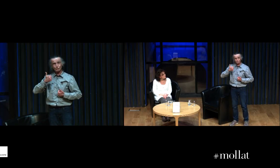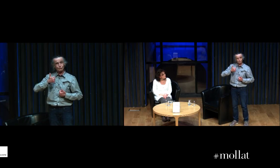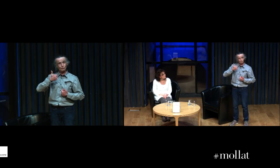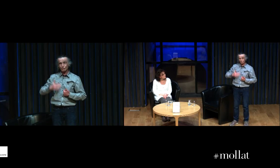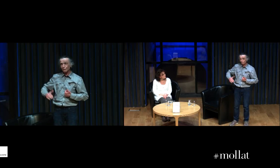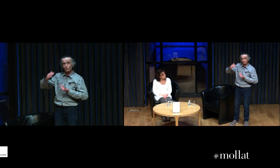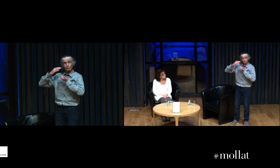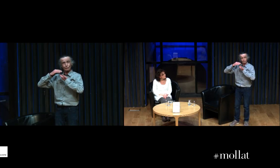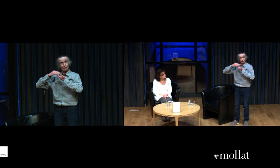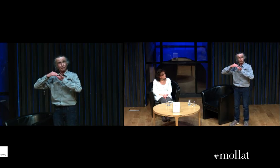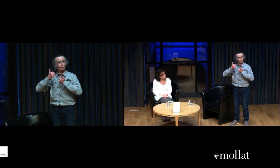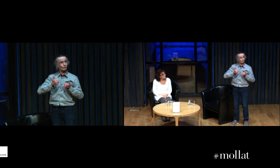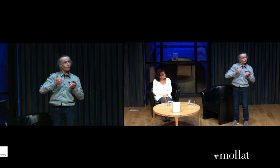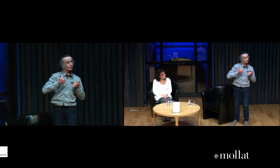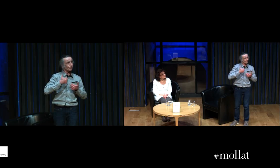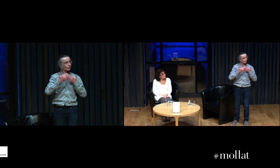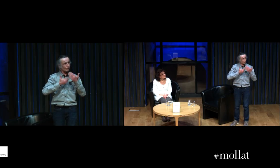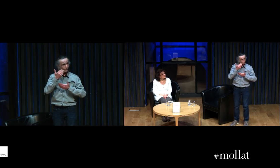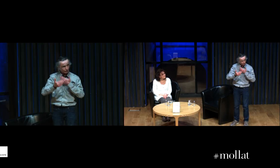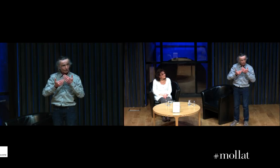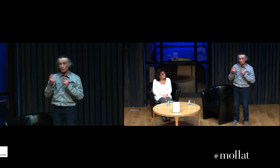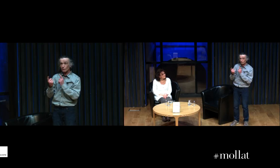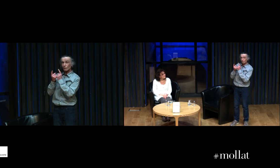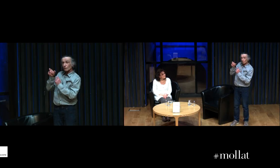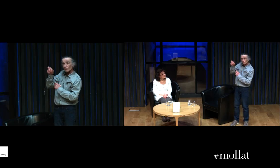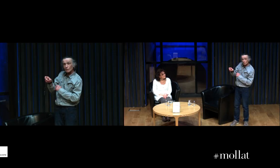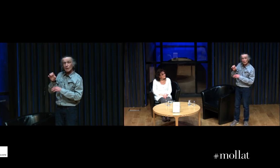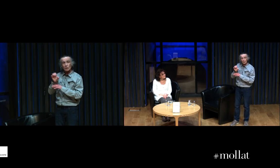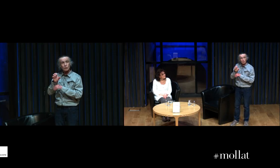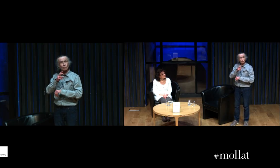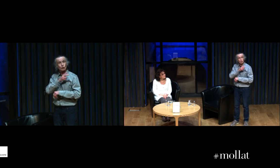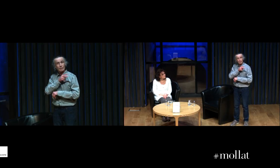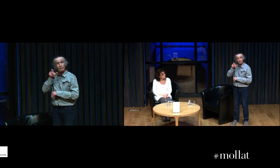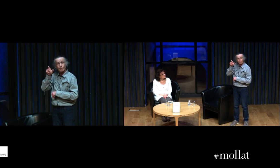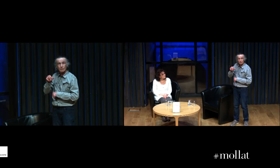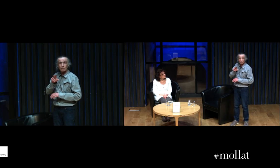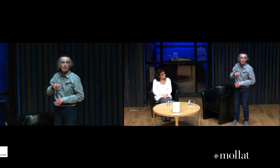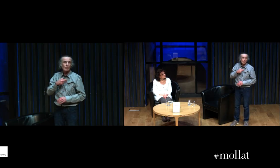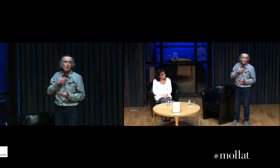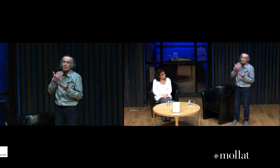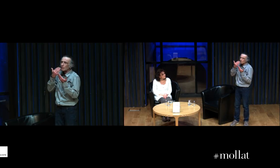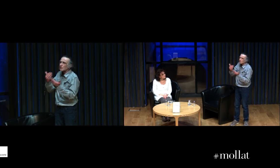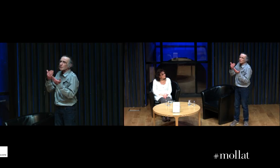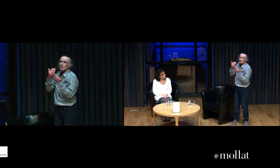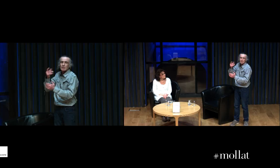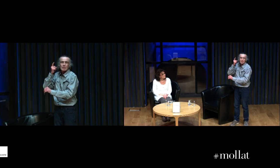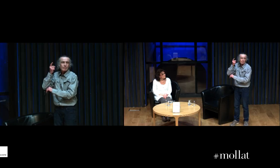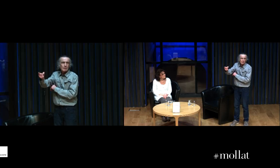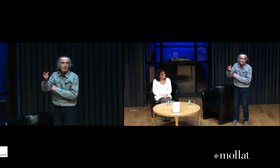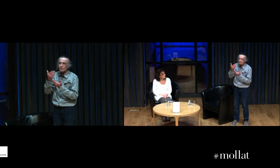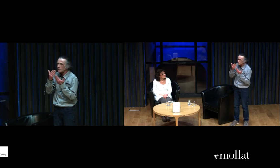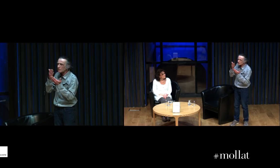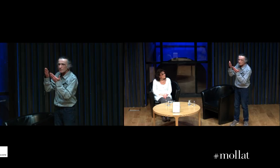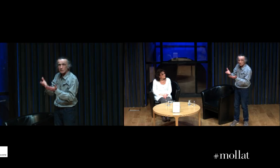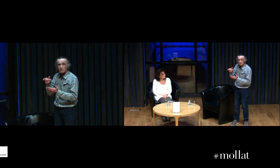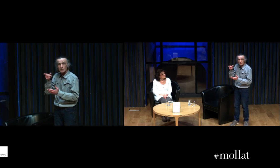j'étais oraliste à l'époque. Pendant très longtemps dans ma vie, j'ai été oraliste et je ne pensais pas grand-chose de mon identité. Et